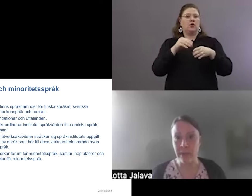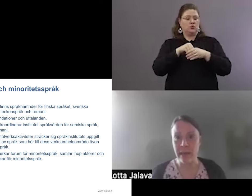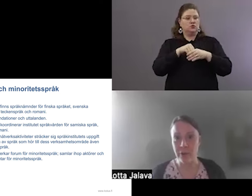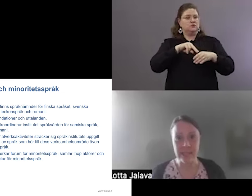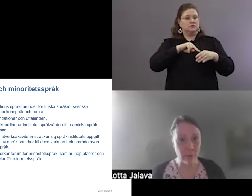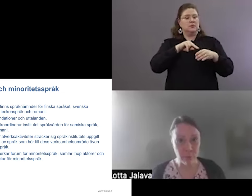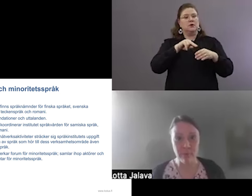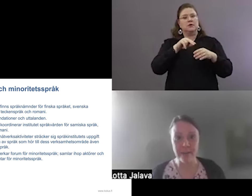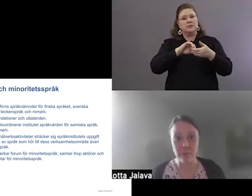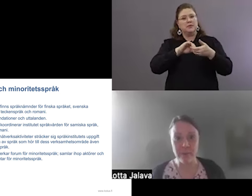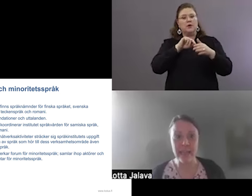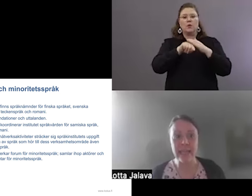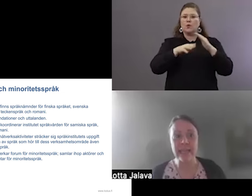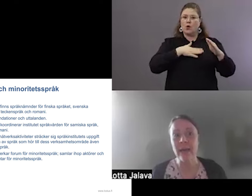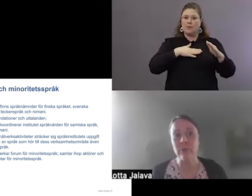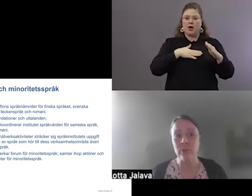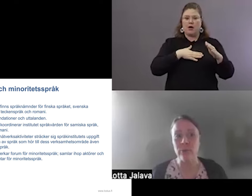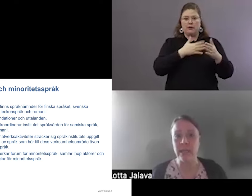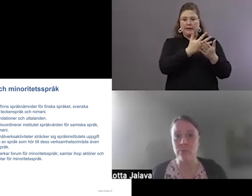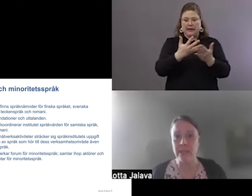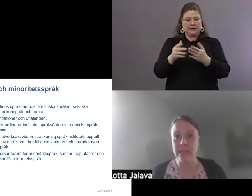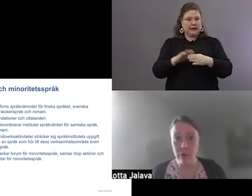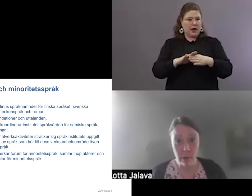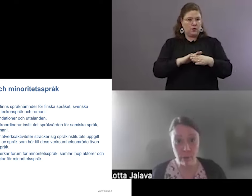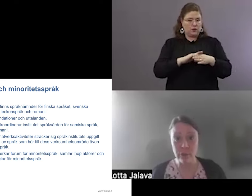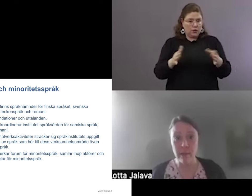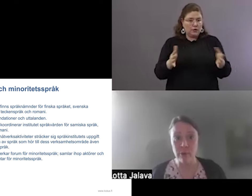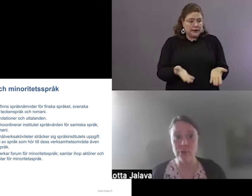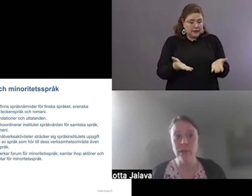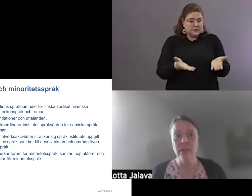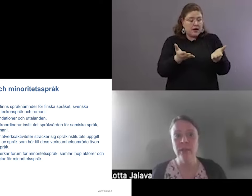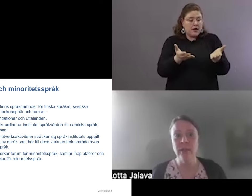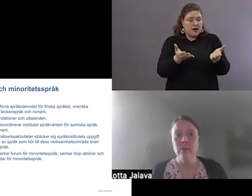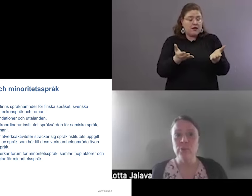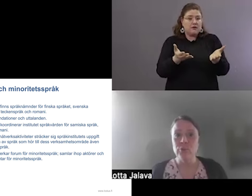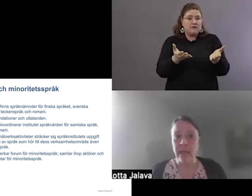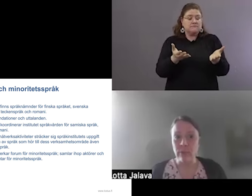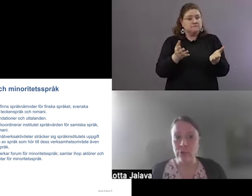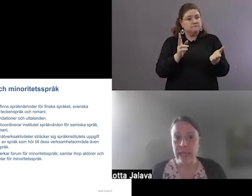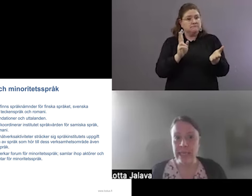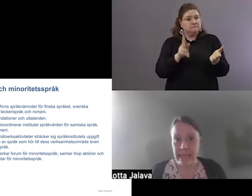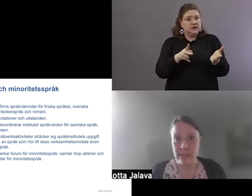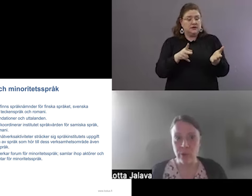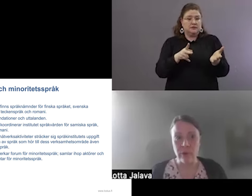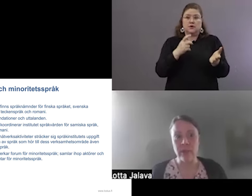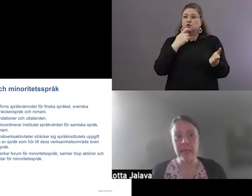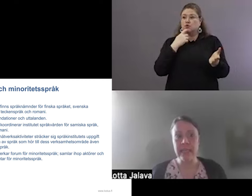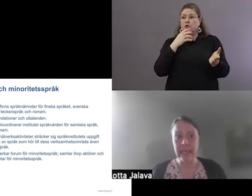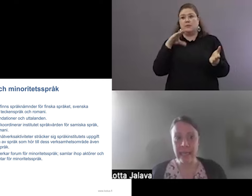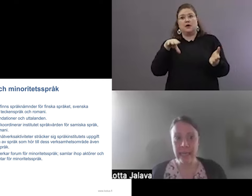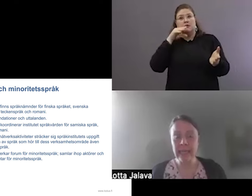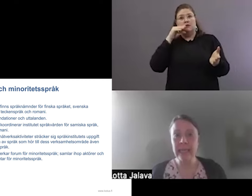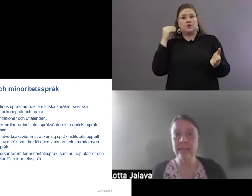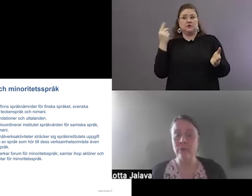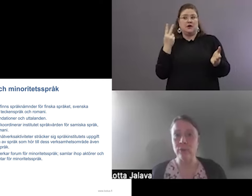näitä toimialoihinsa kuuluvien kielten käyttöä yhteiskunnassa, niin voidaan ulottaa myös suomen ja ruotsin lisäksi muihin